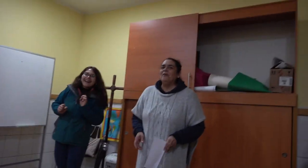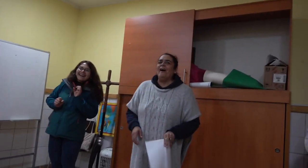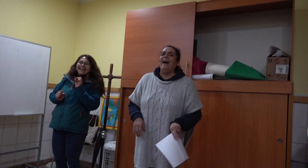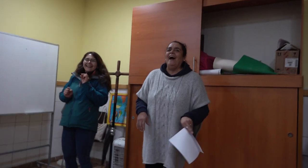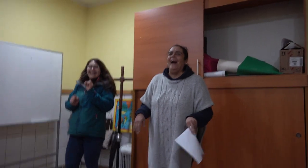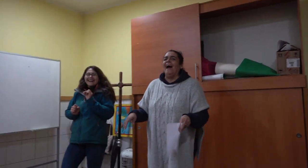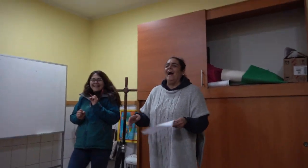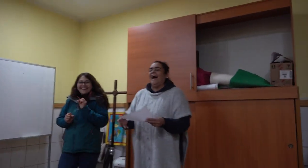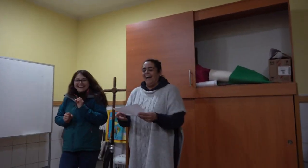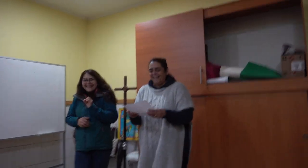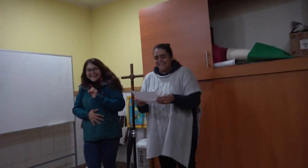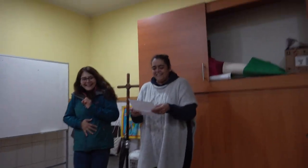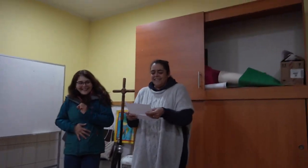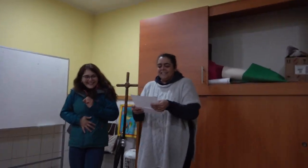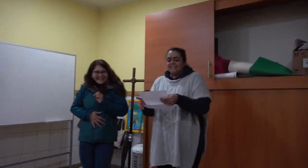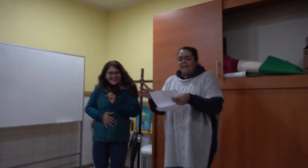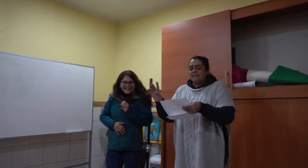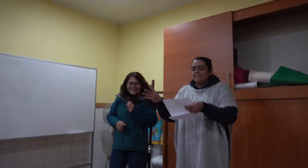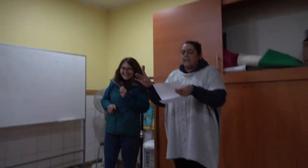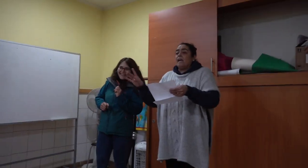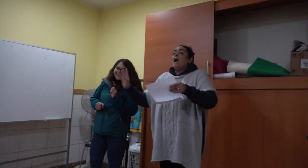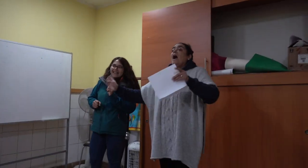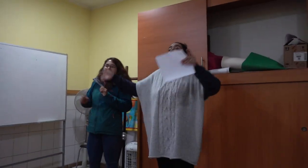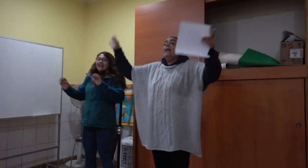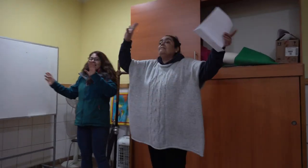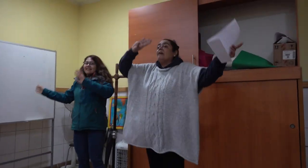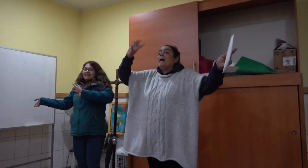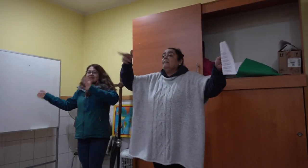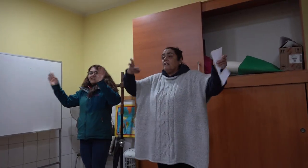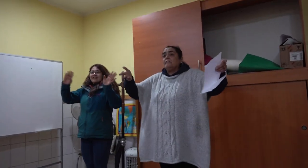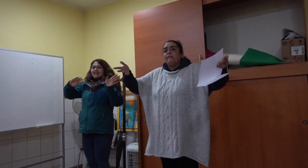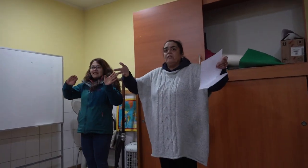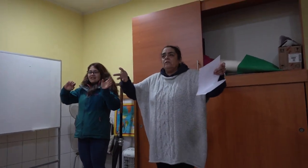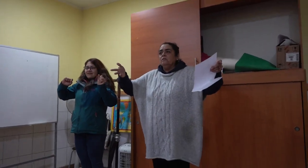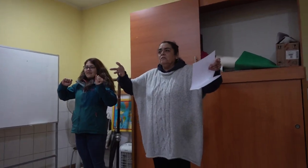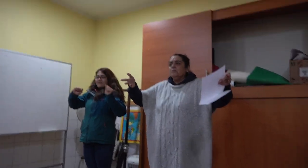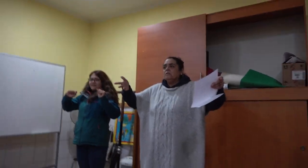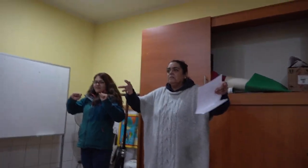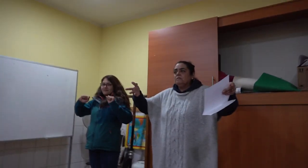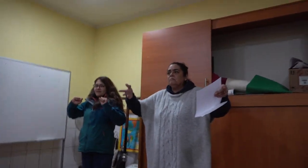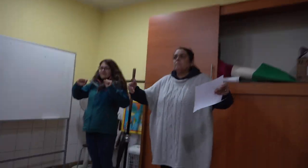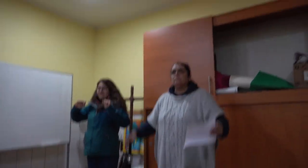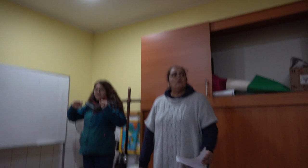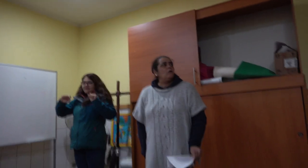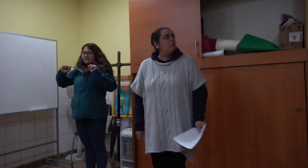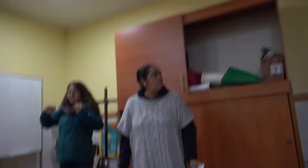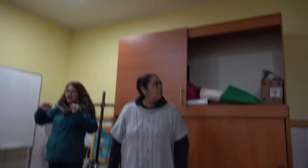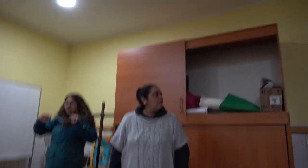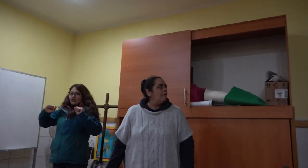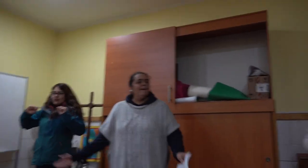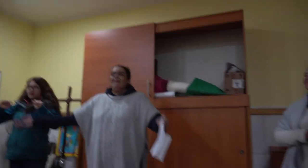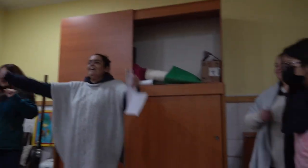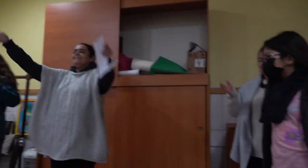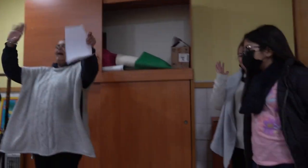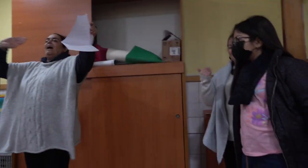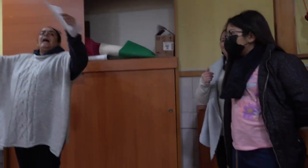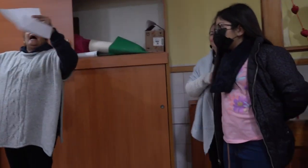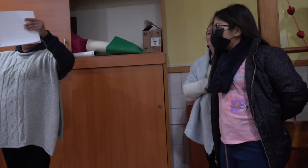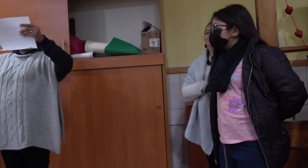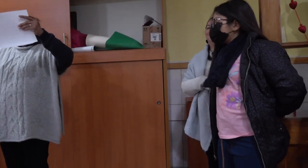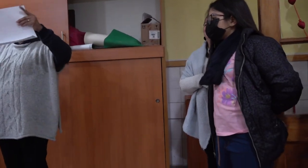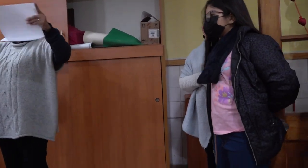Ya, vamos. Ya, dice, alza, ¿se la sabe o no? No. No la sé.